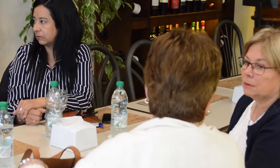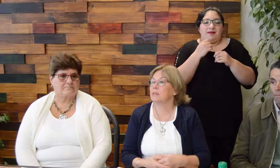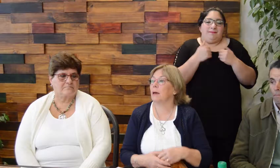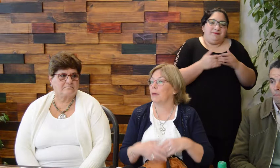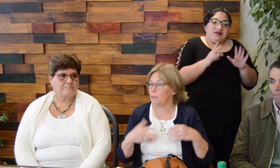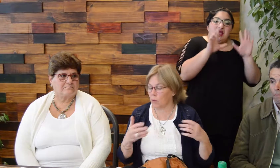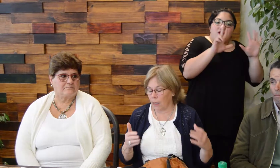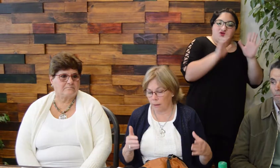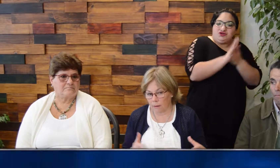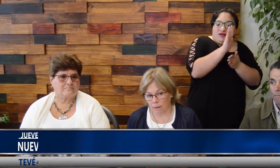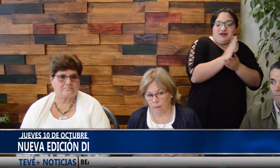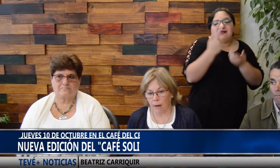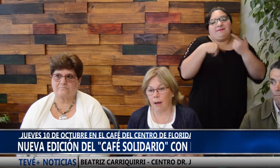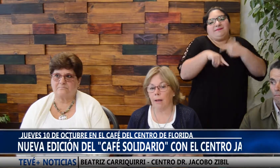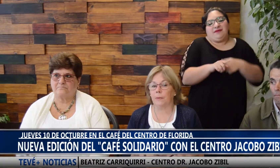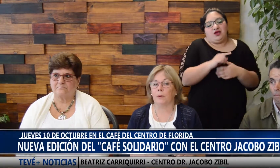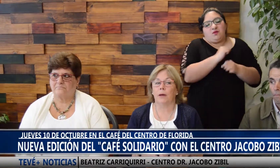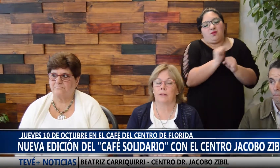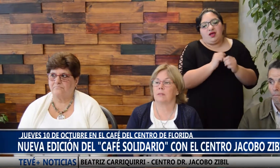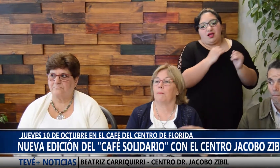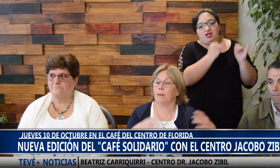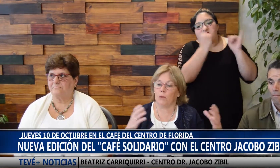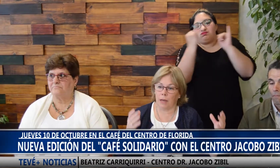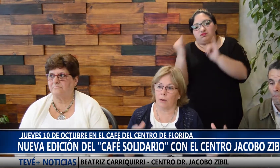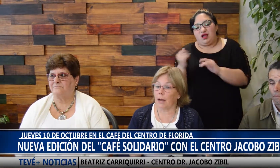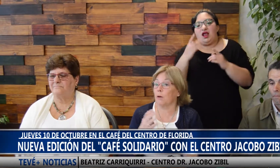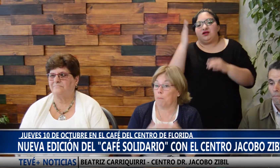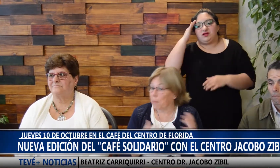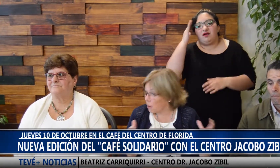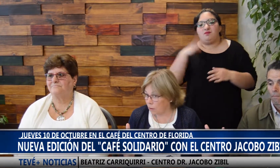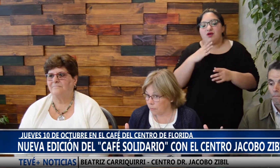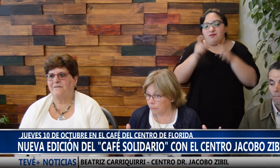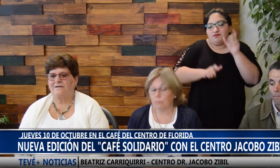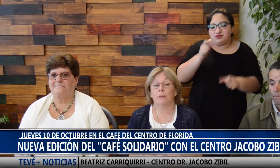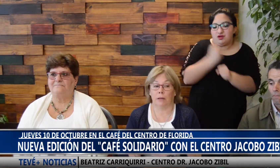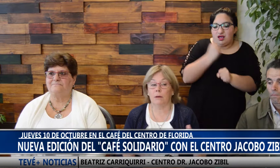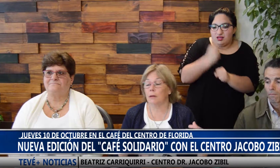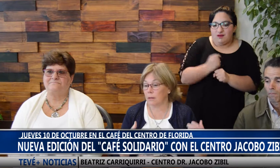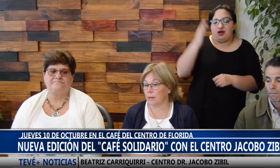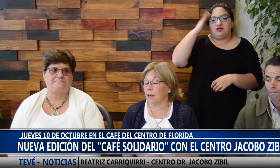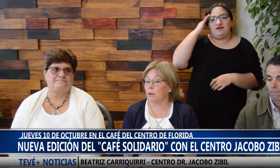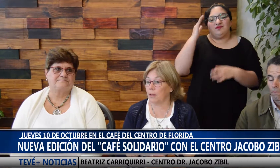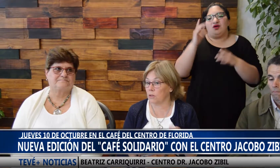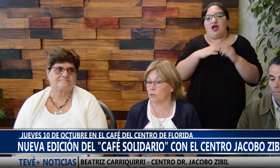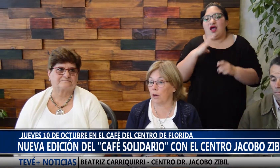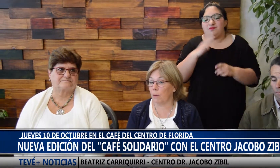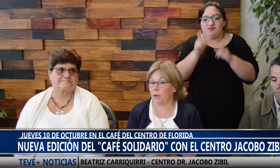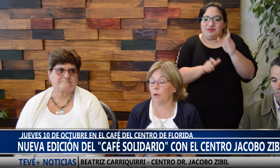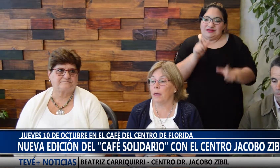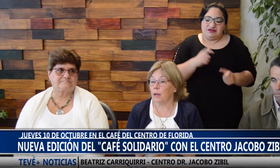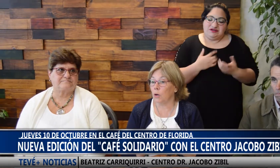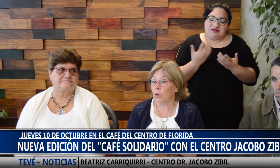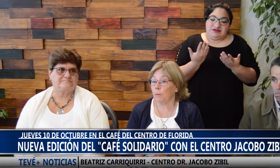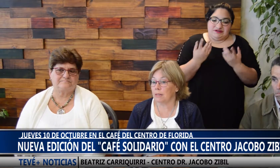difícil. Sabemos que la gente está trabajando, sabemos que hay horarios pico. Bueno, trataremos de que esos horarios